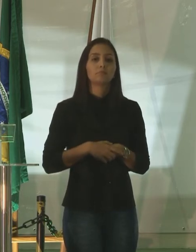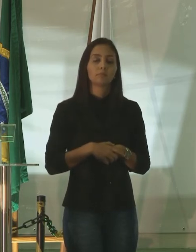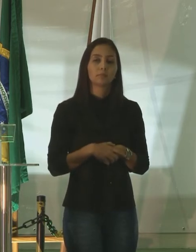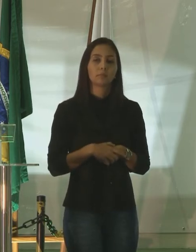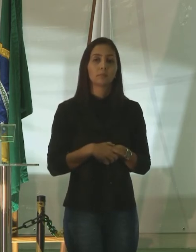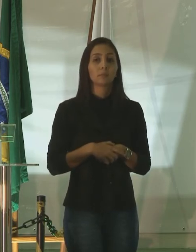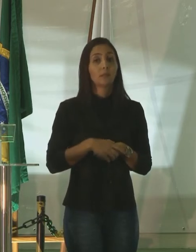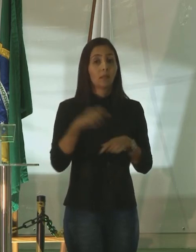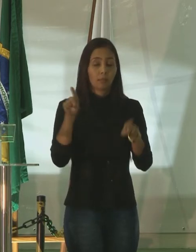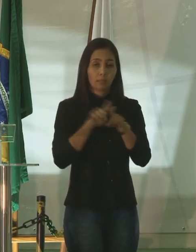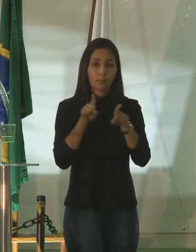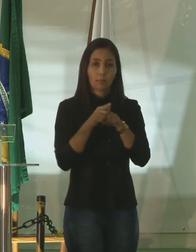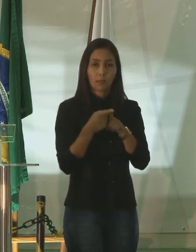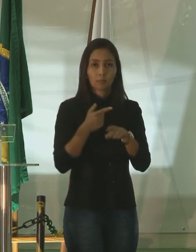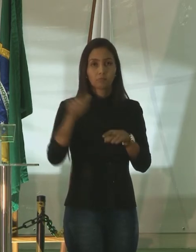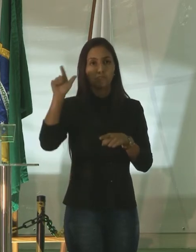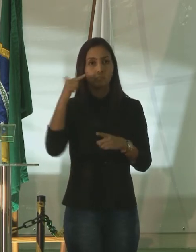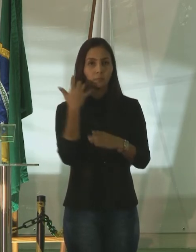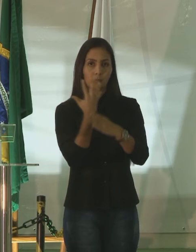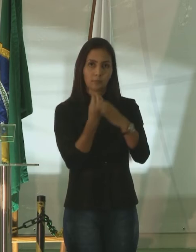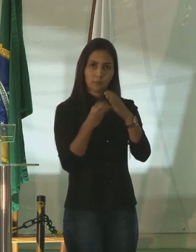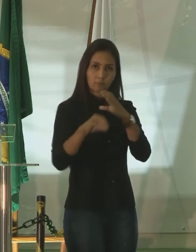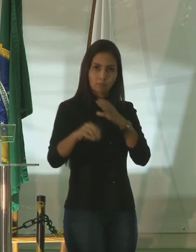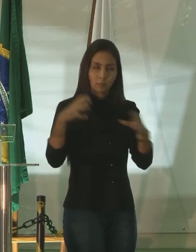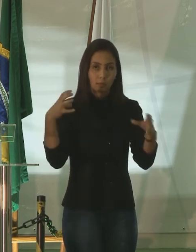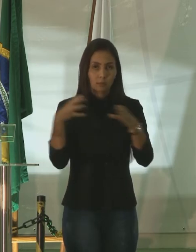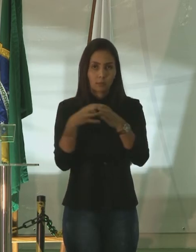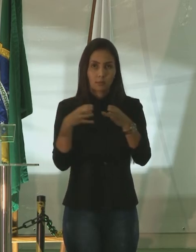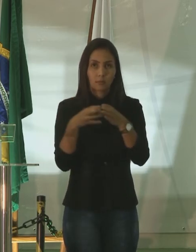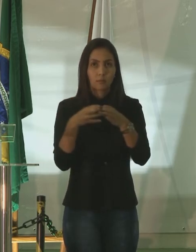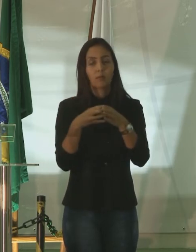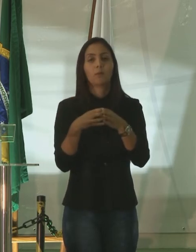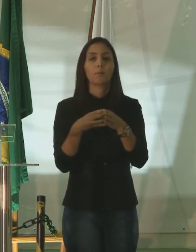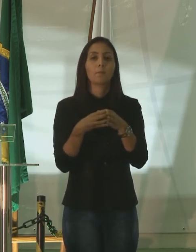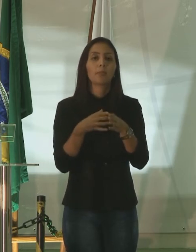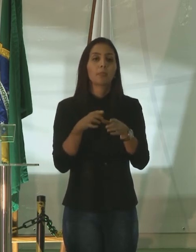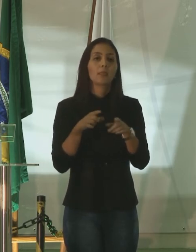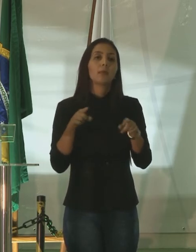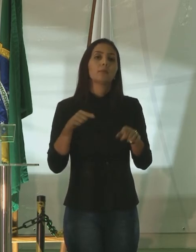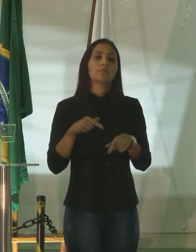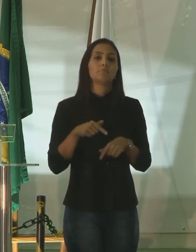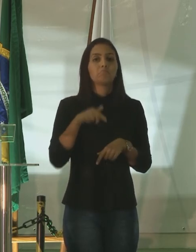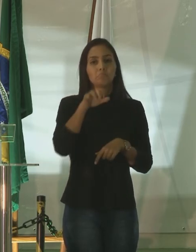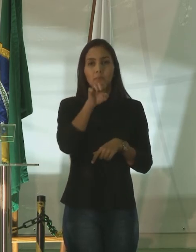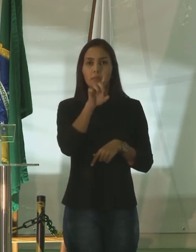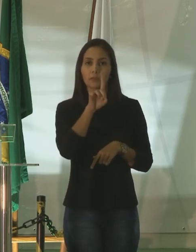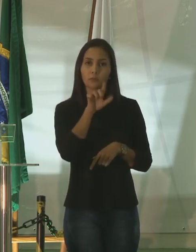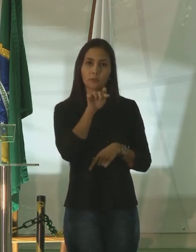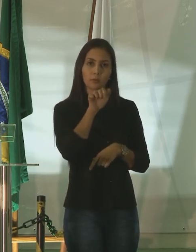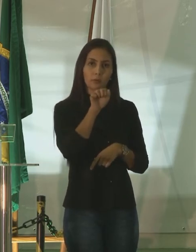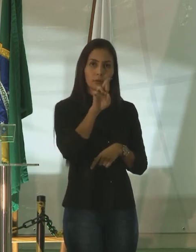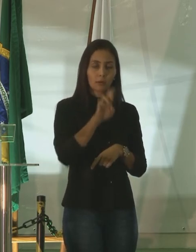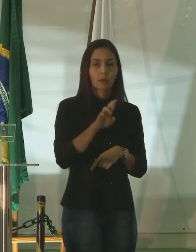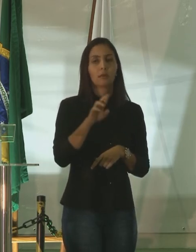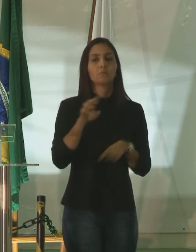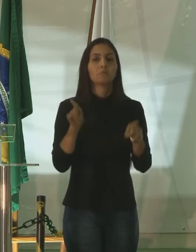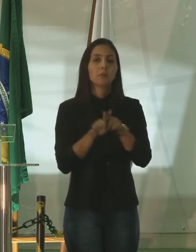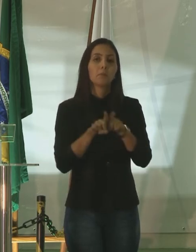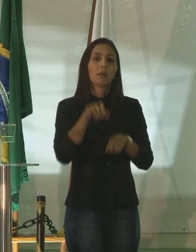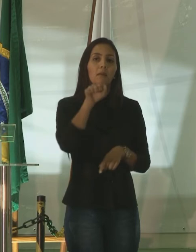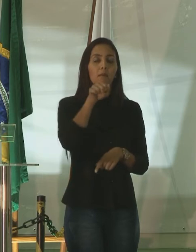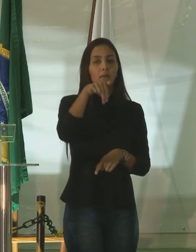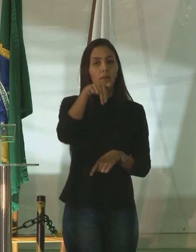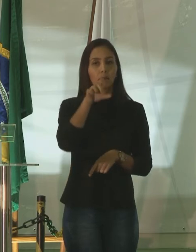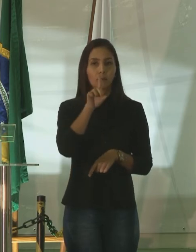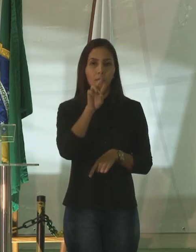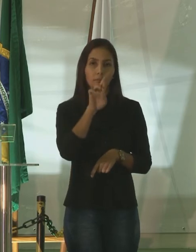Além da equipe do CEFOR, né, contando com o pessoal com quem eu trabalho mais diretamente, Edgara, Andressa, Ivna, né, equipe